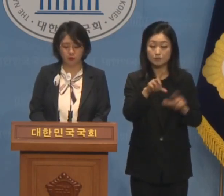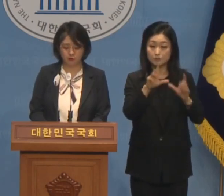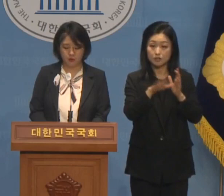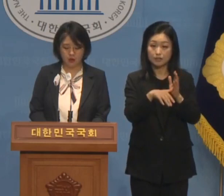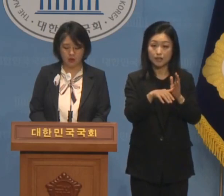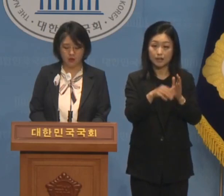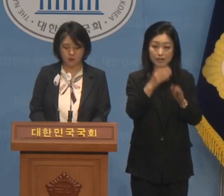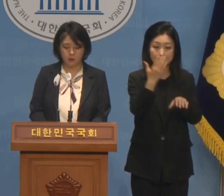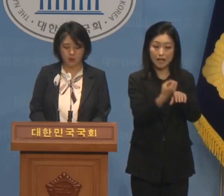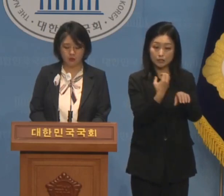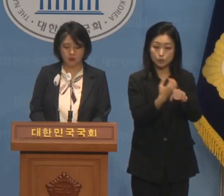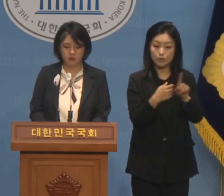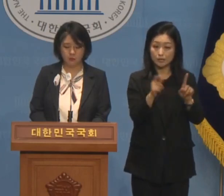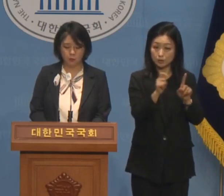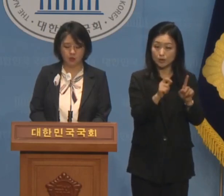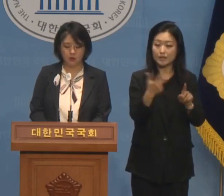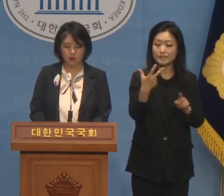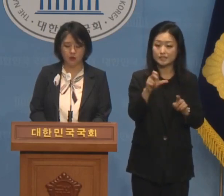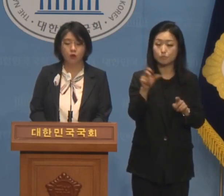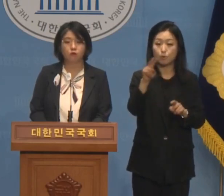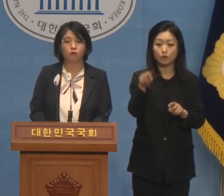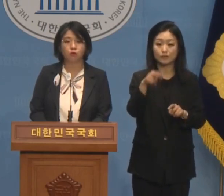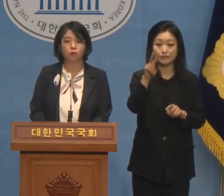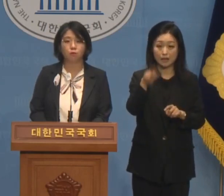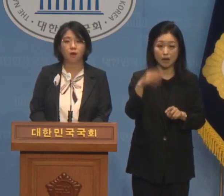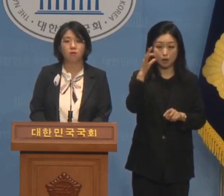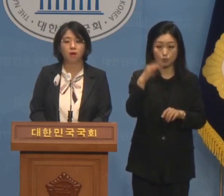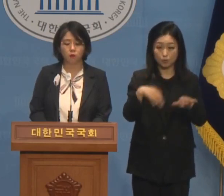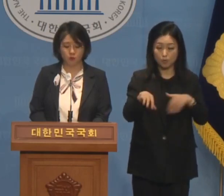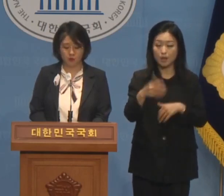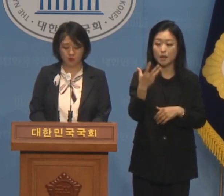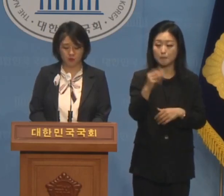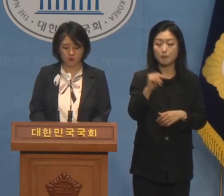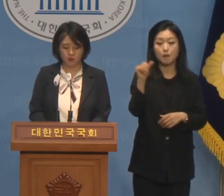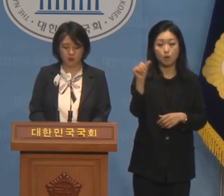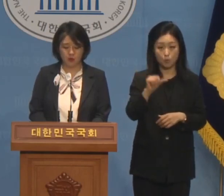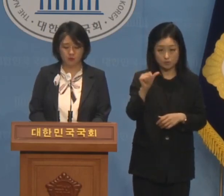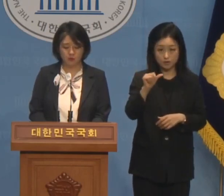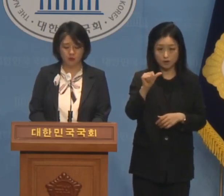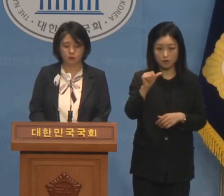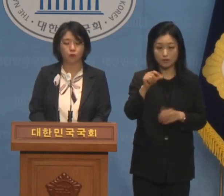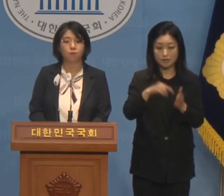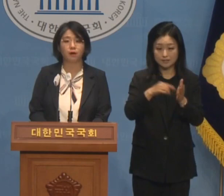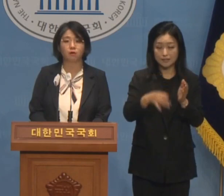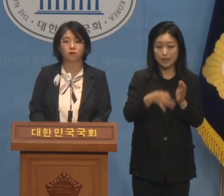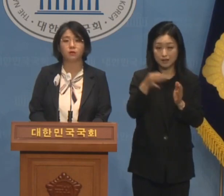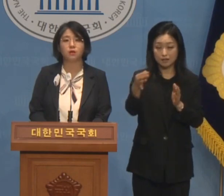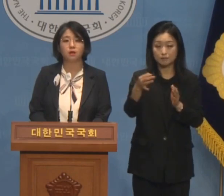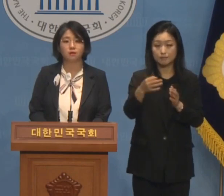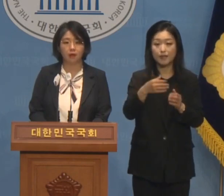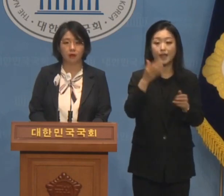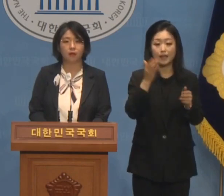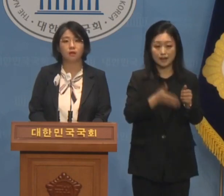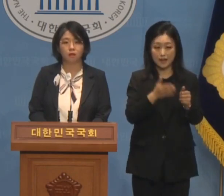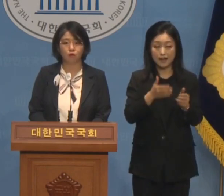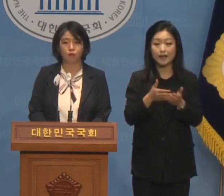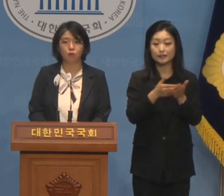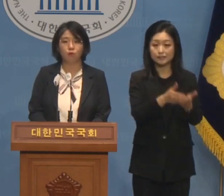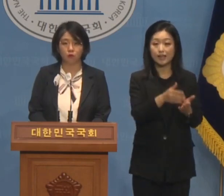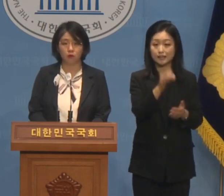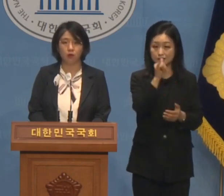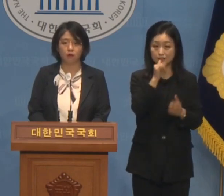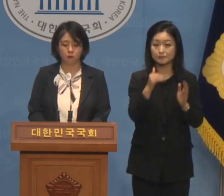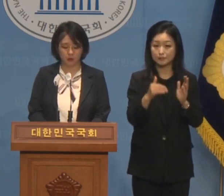탄소 배출량 1톤당 75달러, 우리 돈 8만 5천 원 정도의 탄소세를 도입할 것을 제안한